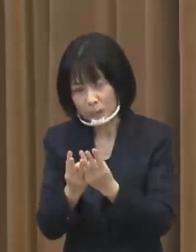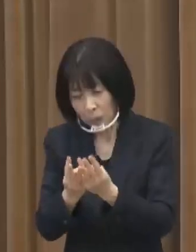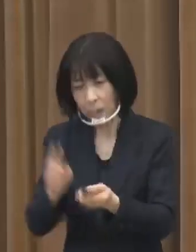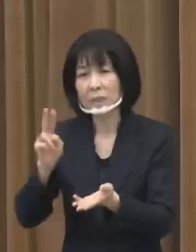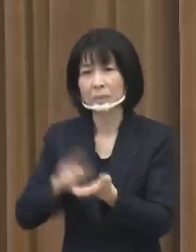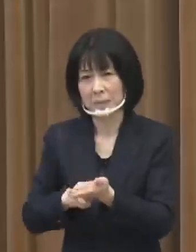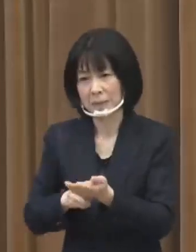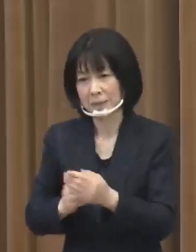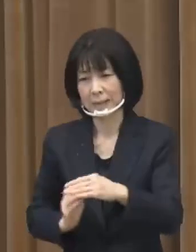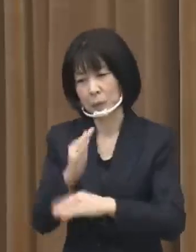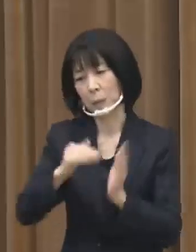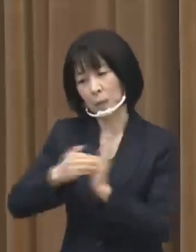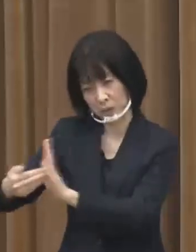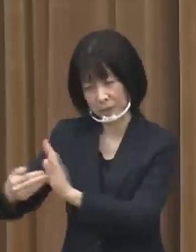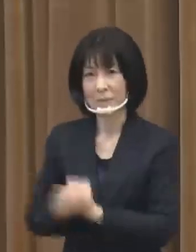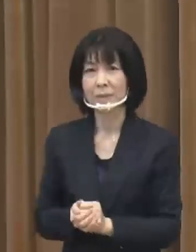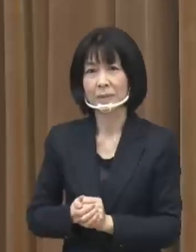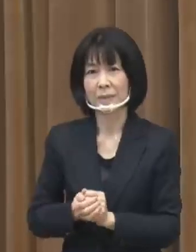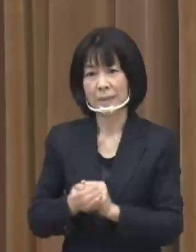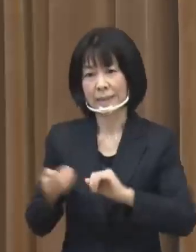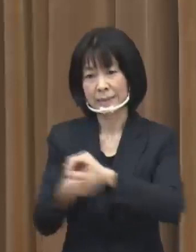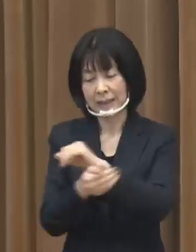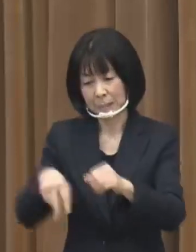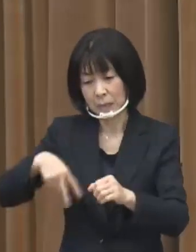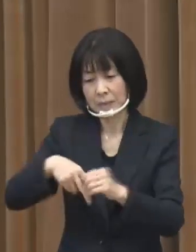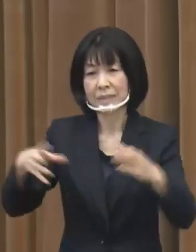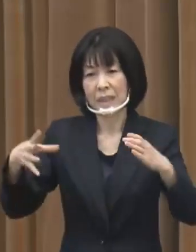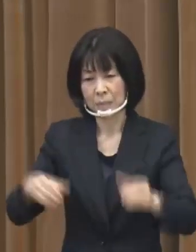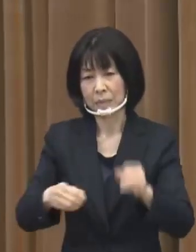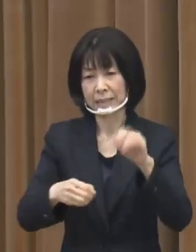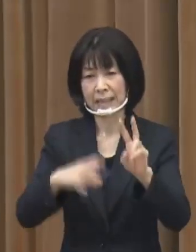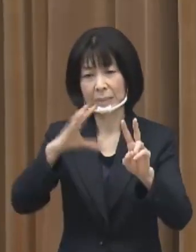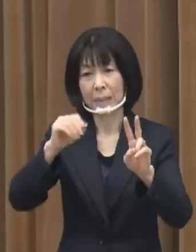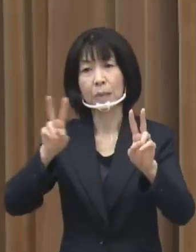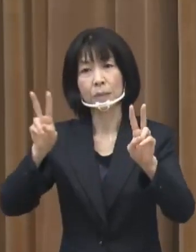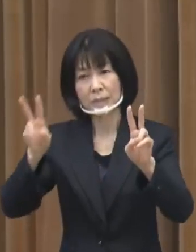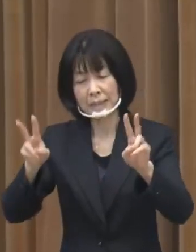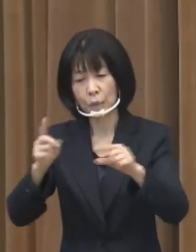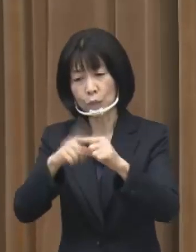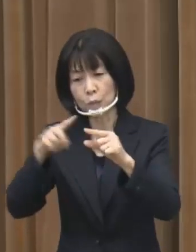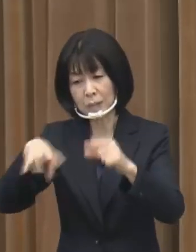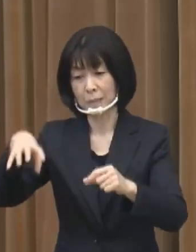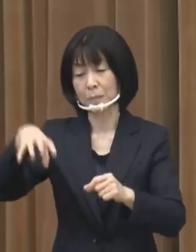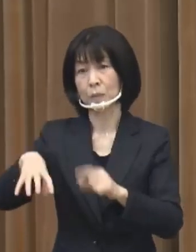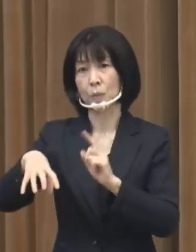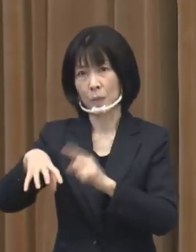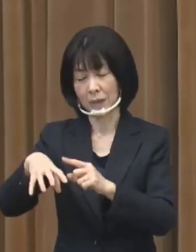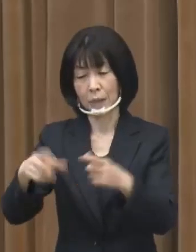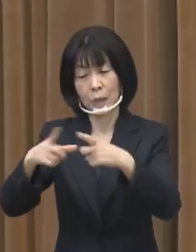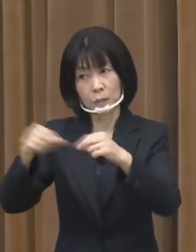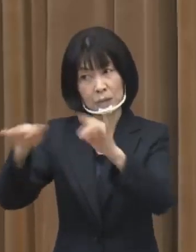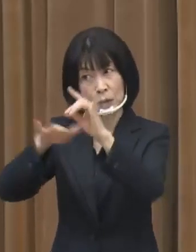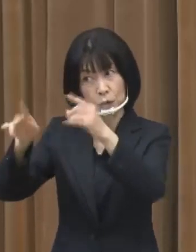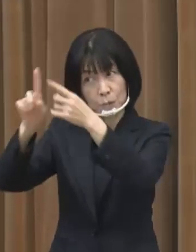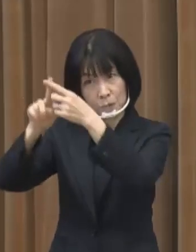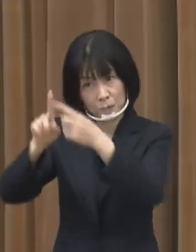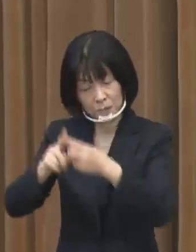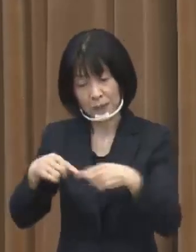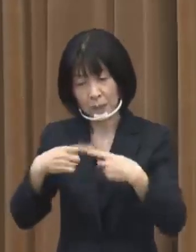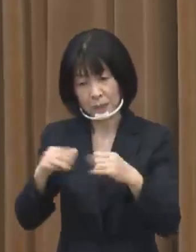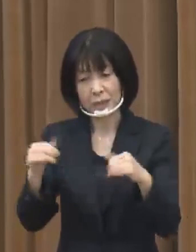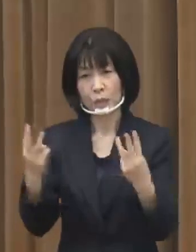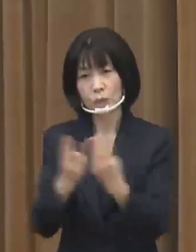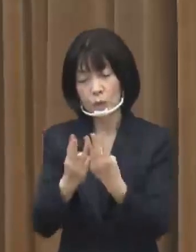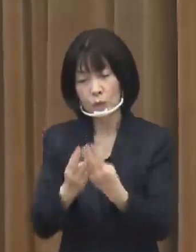ので、ご理解願います。埼玉スタジアム2002公園のメインスタジアムでは、国の目安を基準とし、入場者